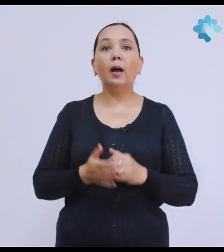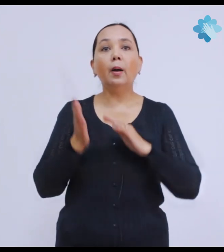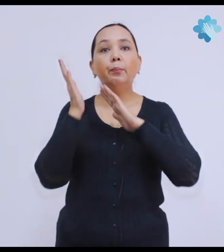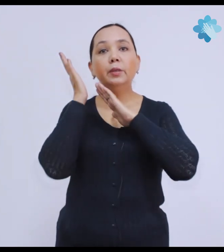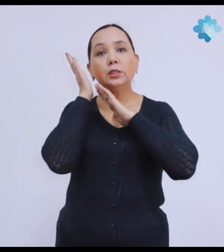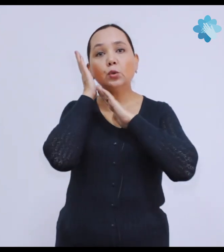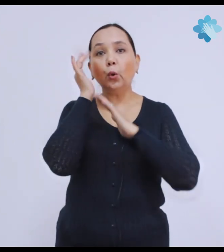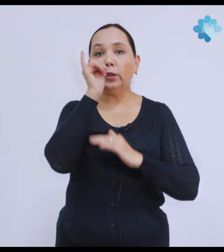бессонница